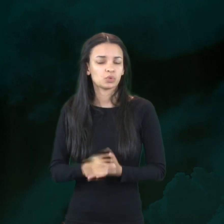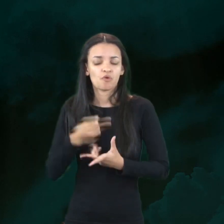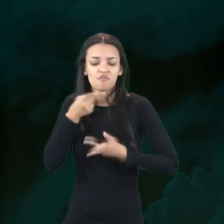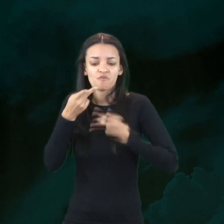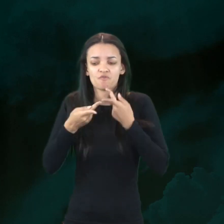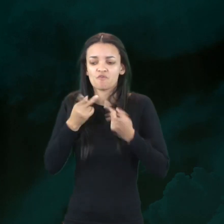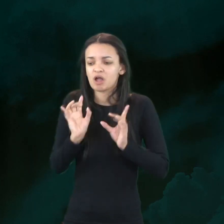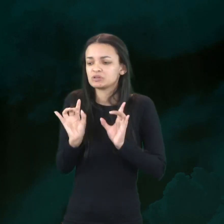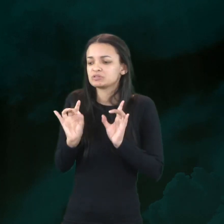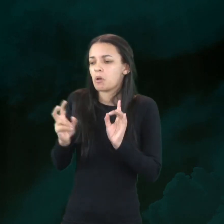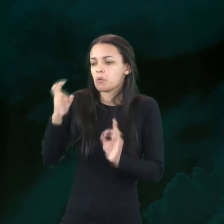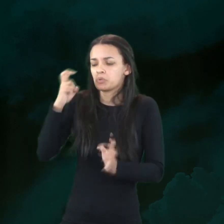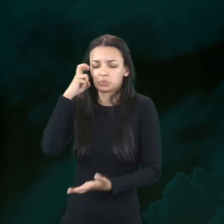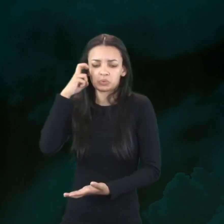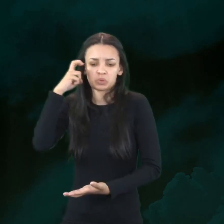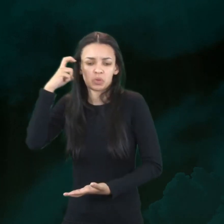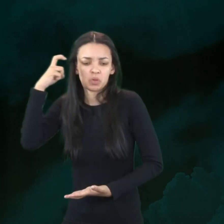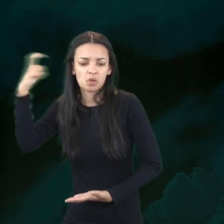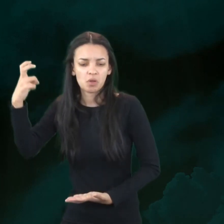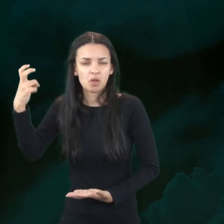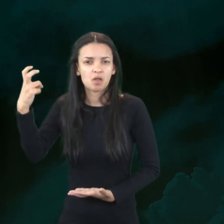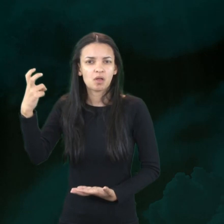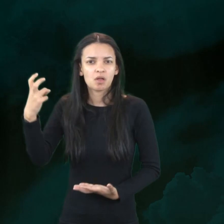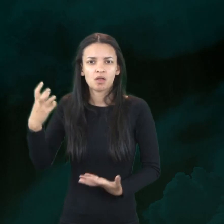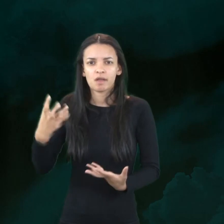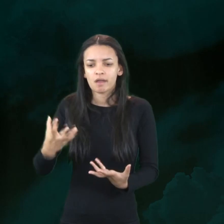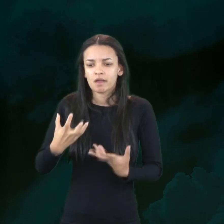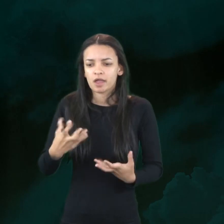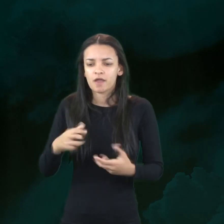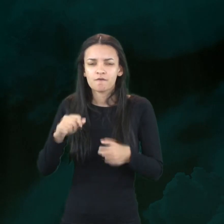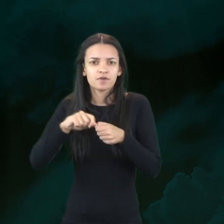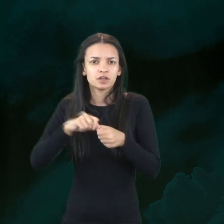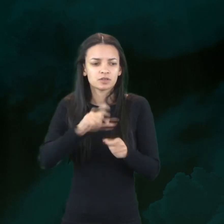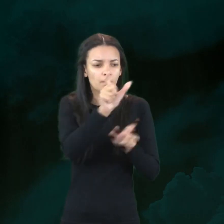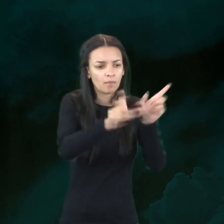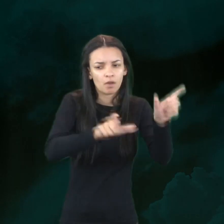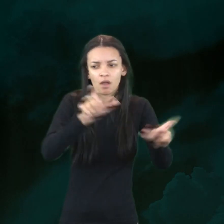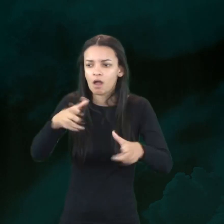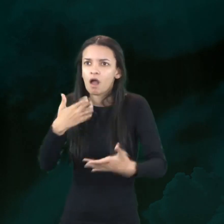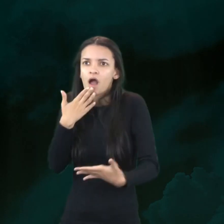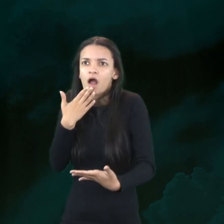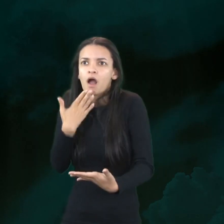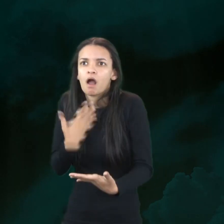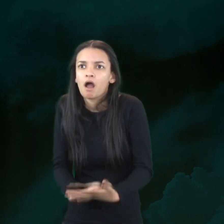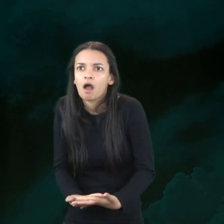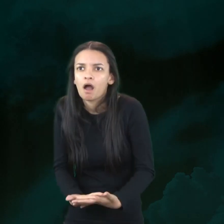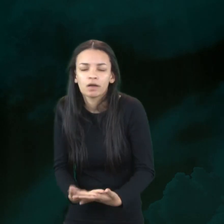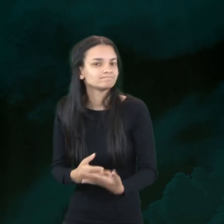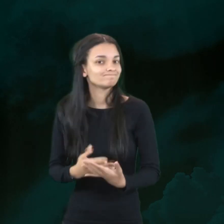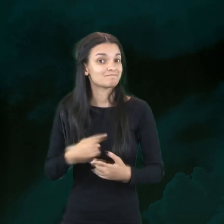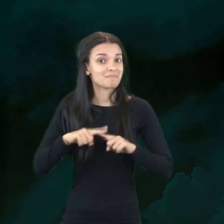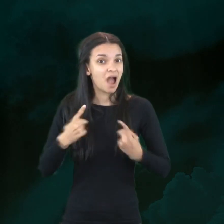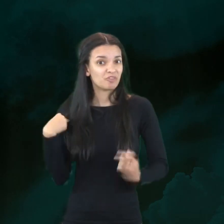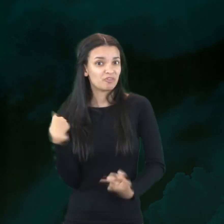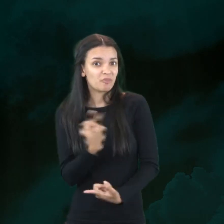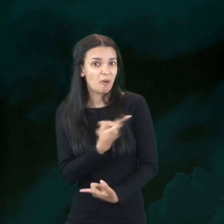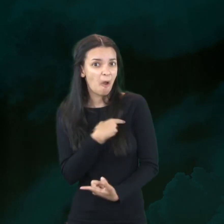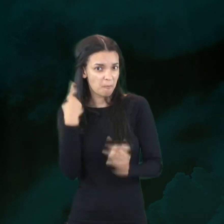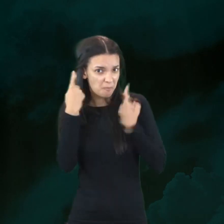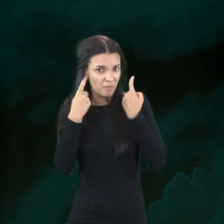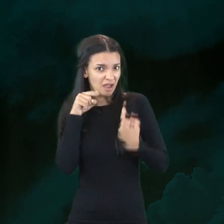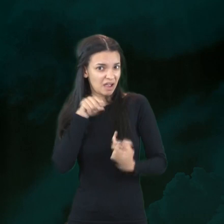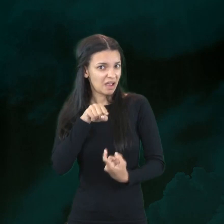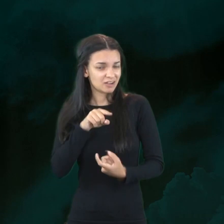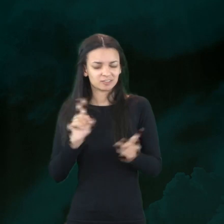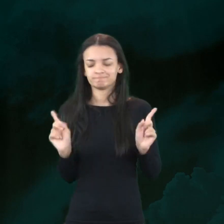humana, buscam impactar a multidão. Irmão, nós não estamos preocupados com isso, nós estamos preocupados, irmãos, em divulgar a palavra de